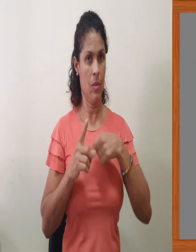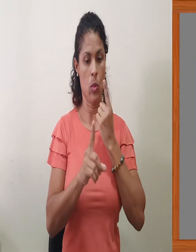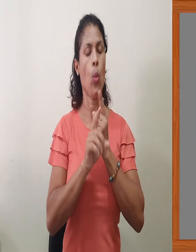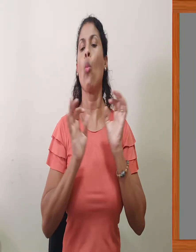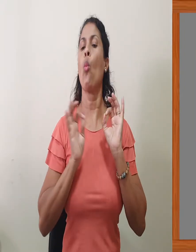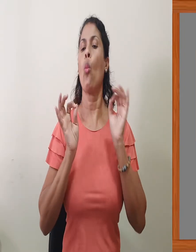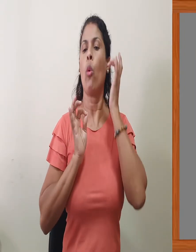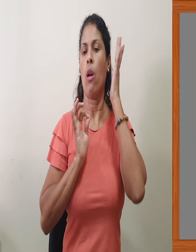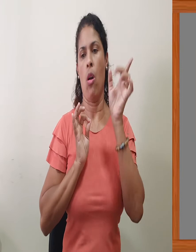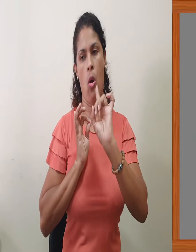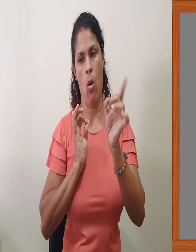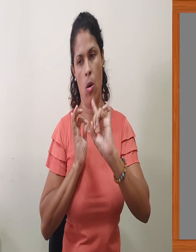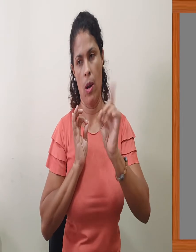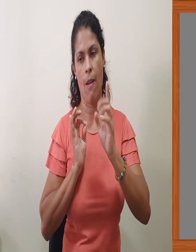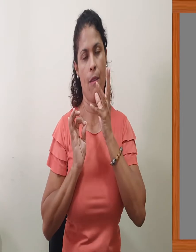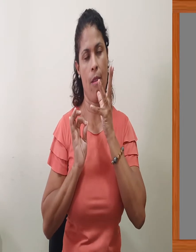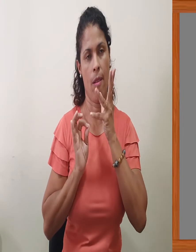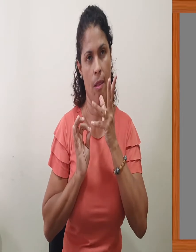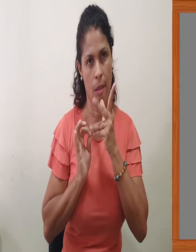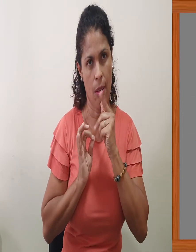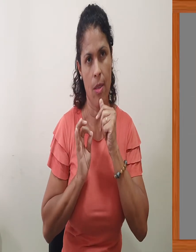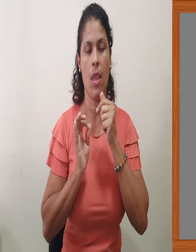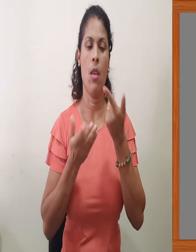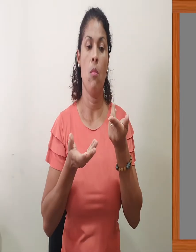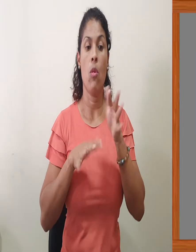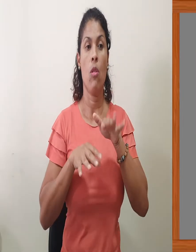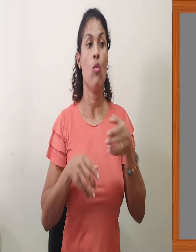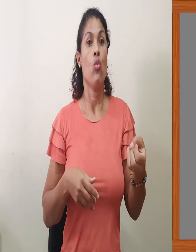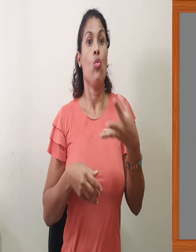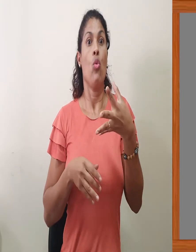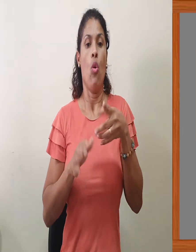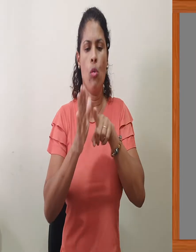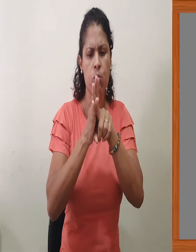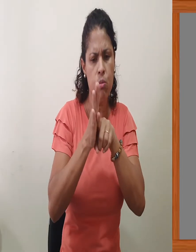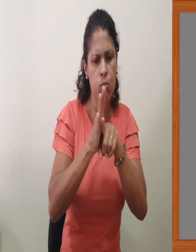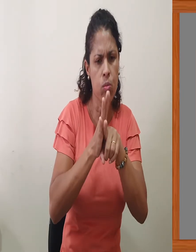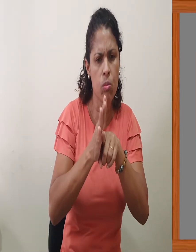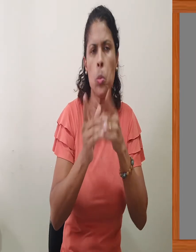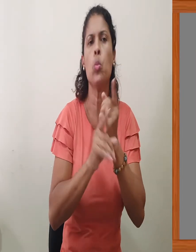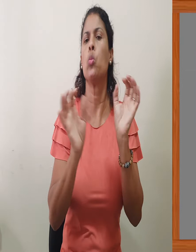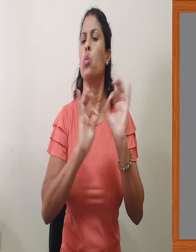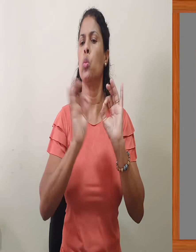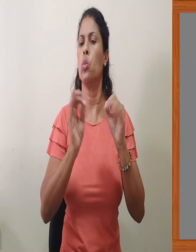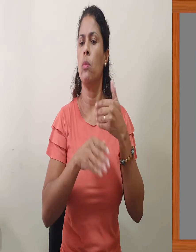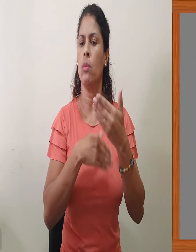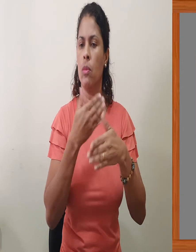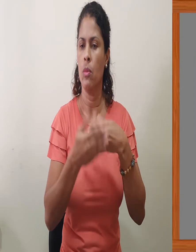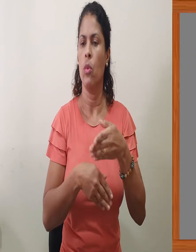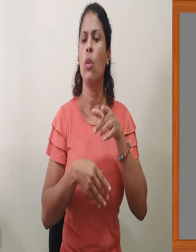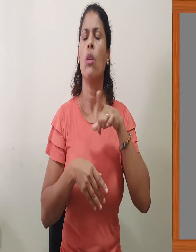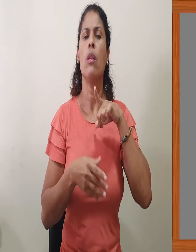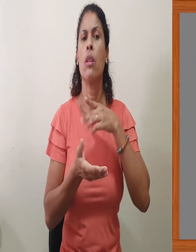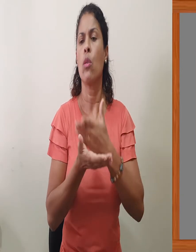causam mutações em genes específicos, iniciando a oncogênese. Não obstante a alteração genética,